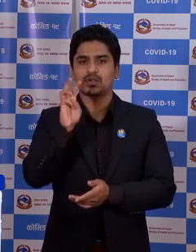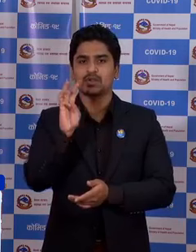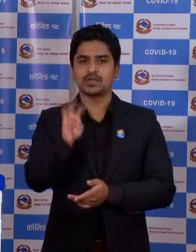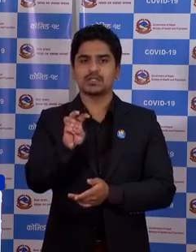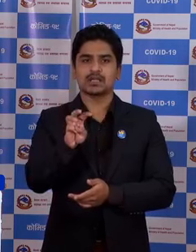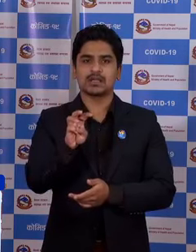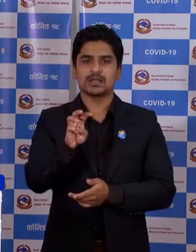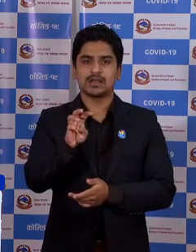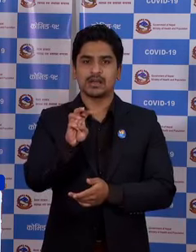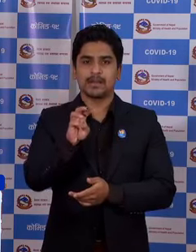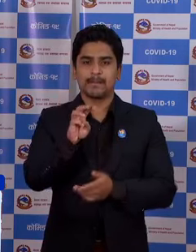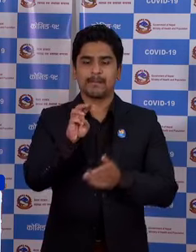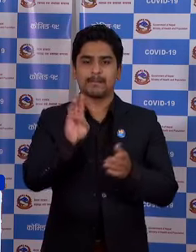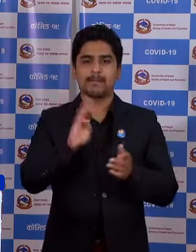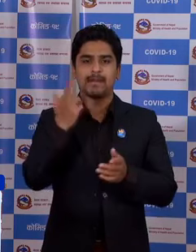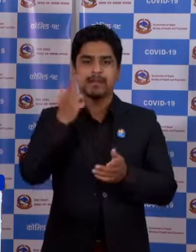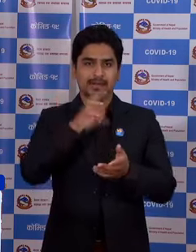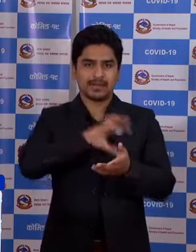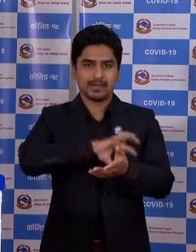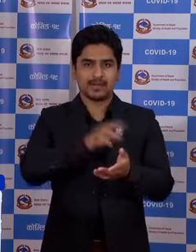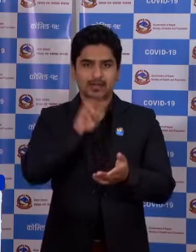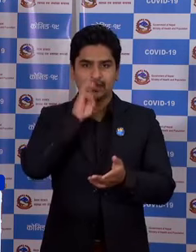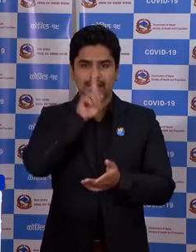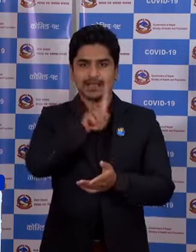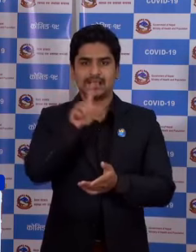6,000, बागमती प्रदेशमा